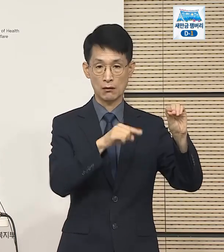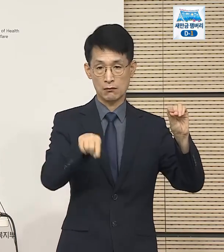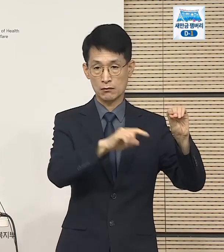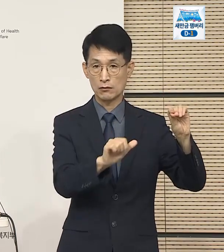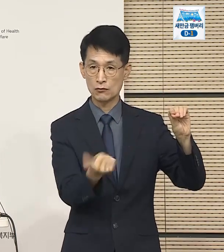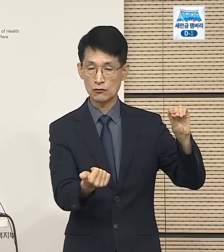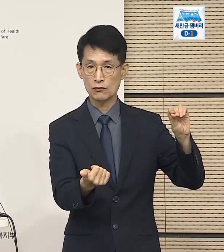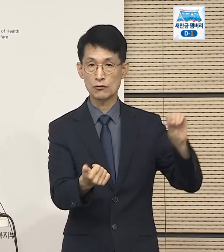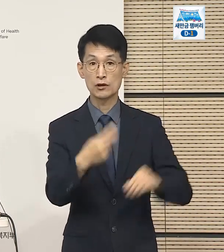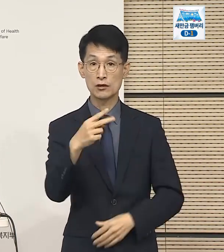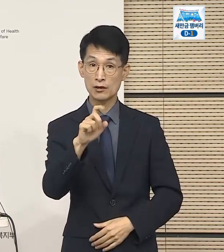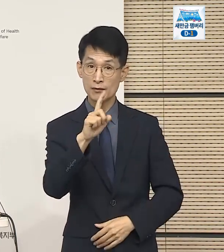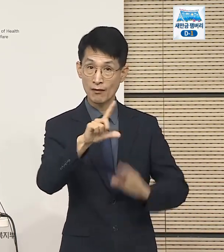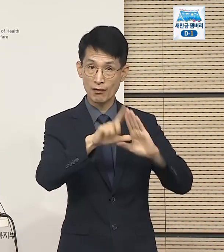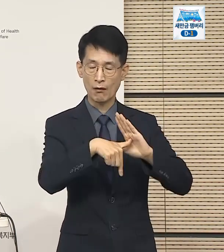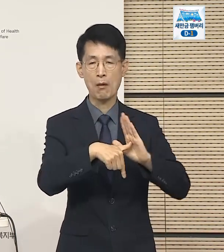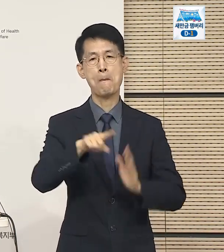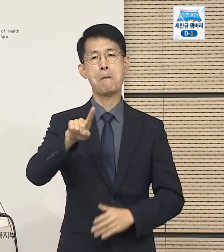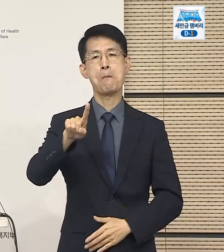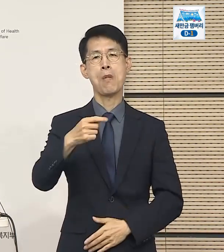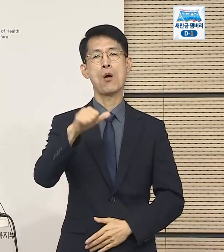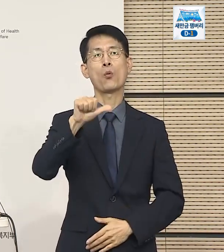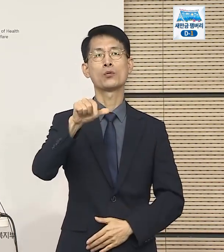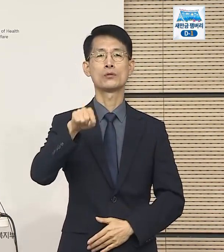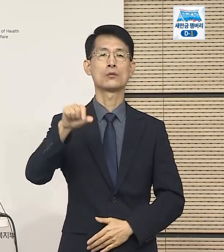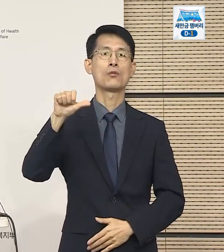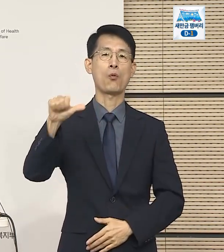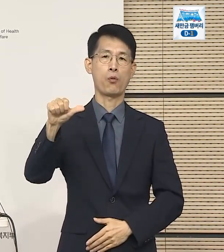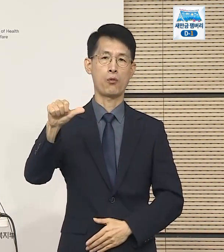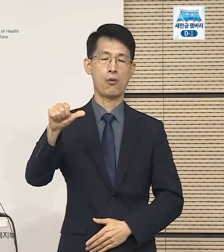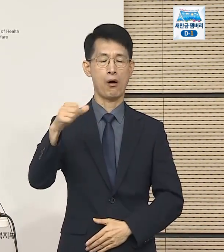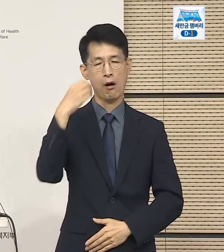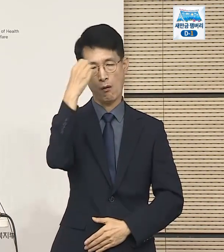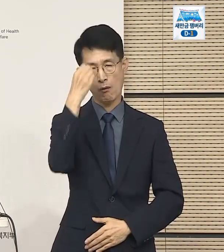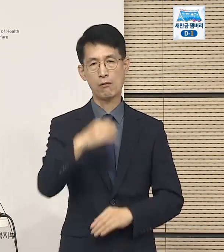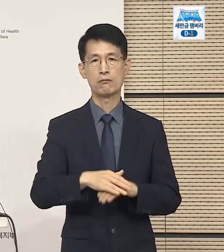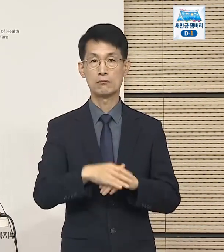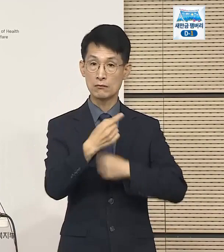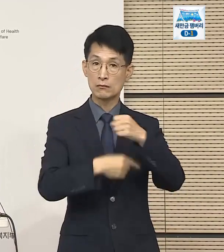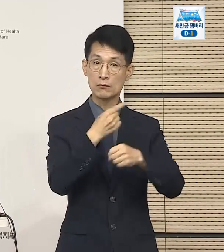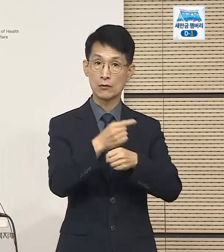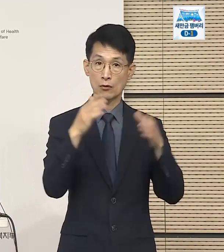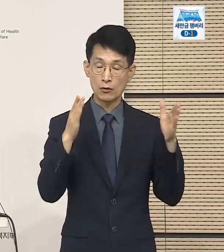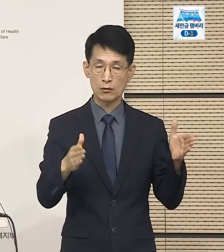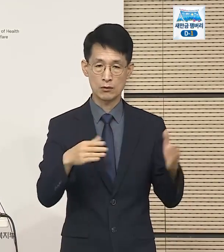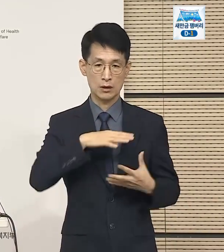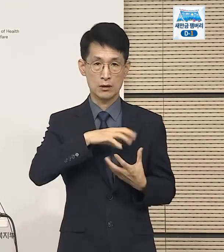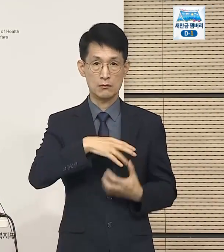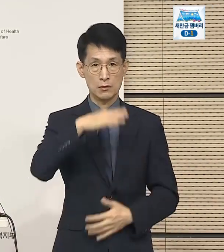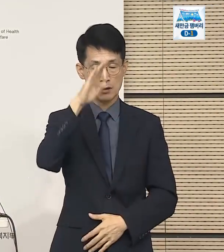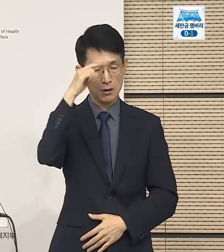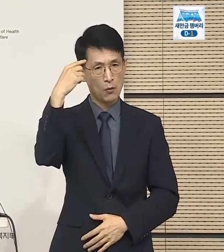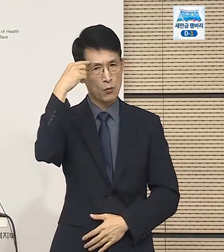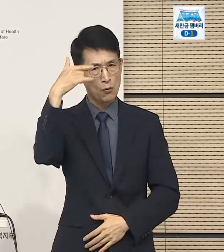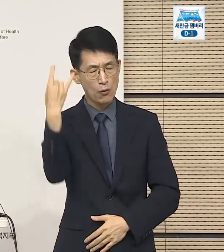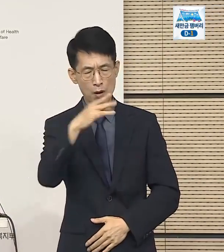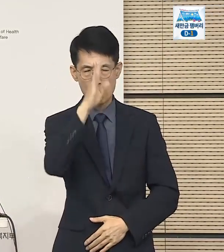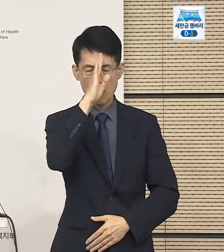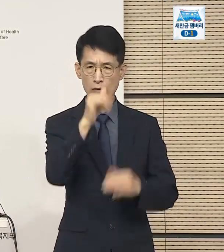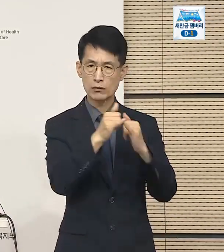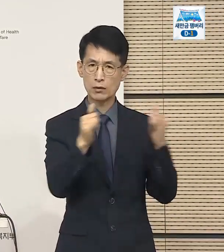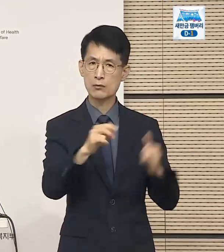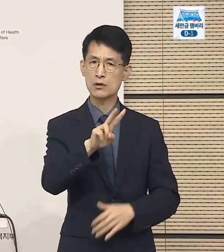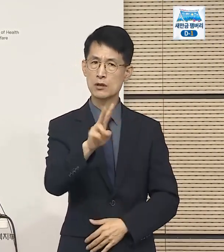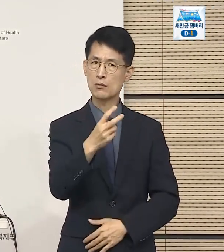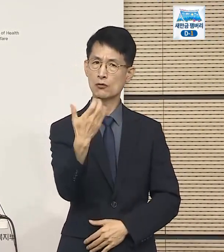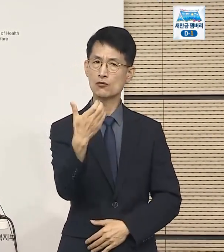수는 21년 기준으로 105.5명에 이릅니다 연간 심리혈관 질환 환자 수는 290만